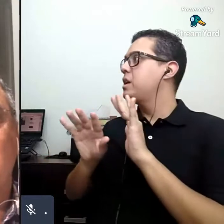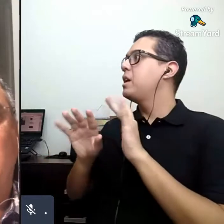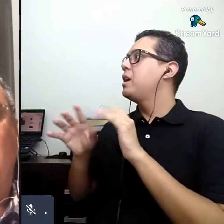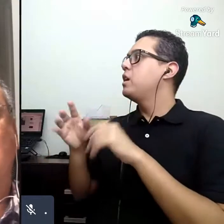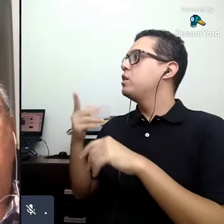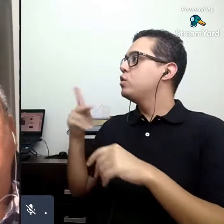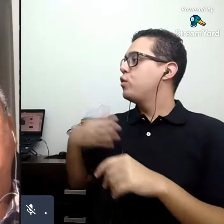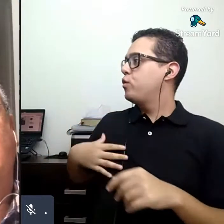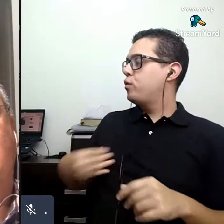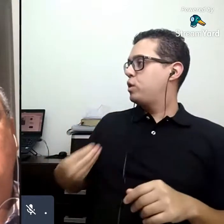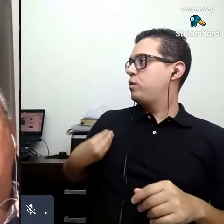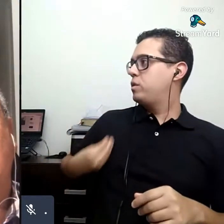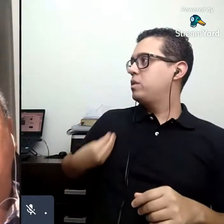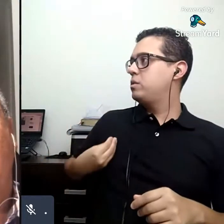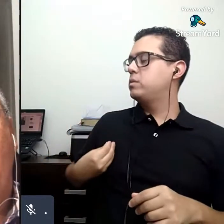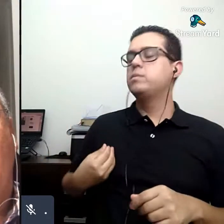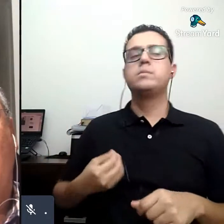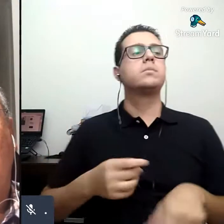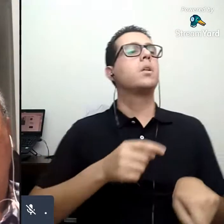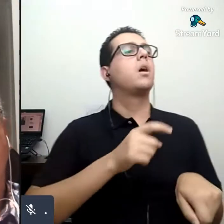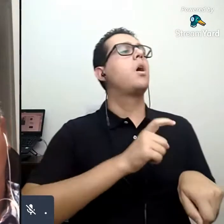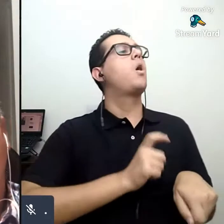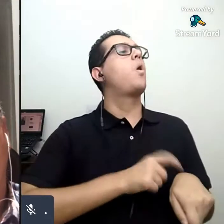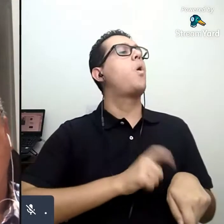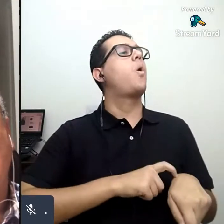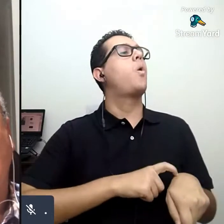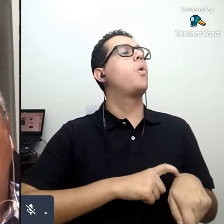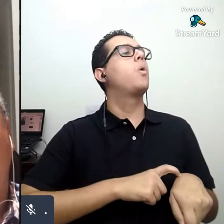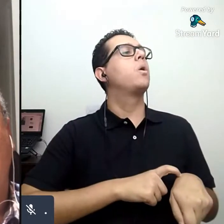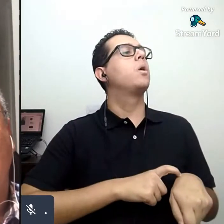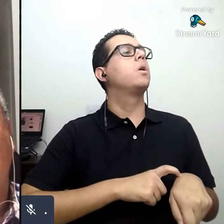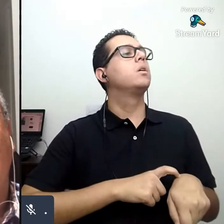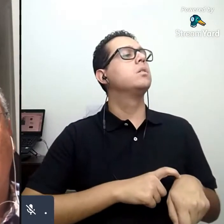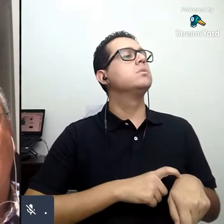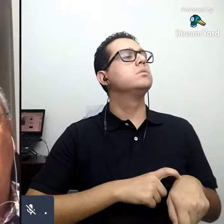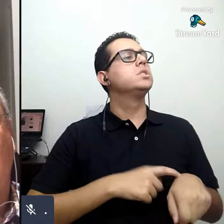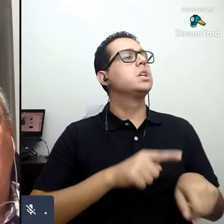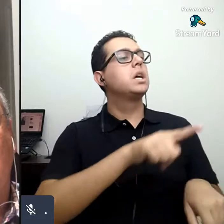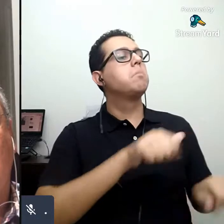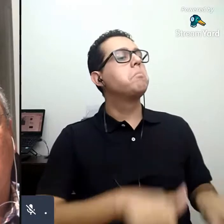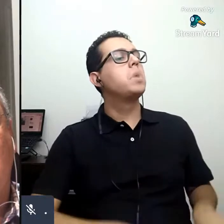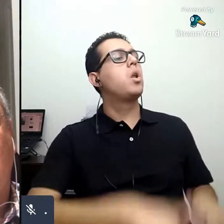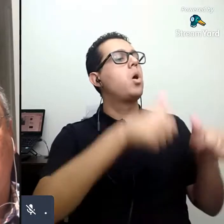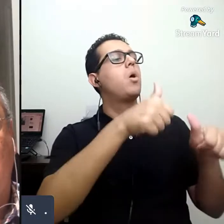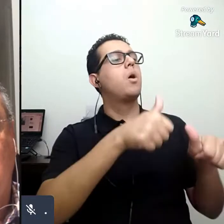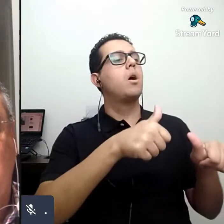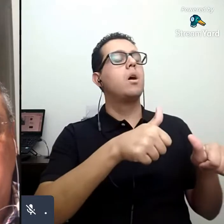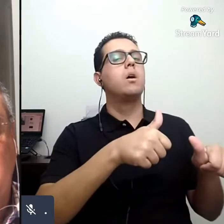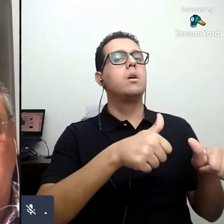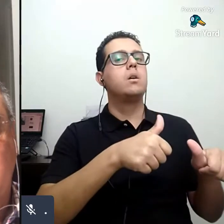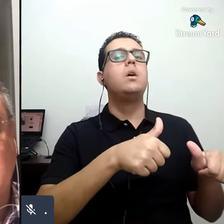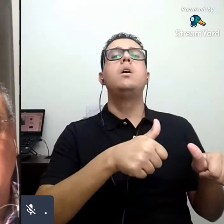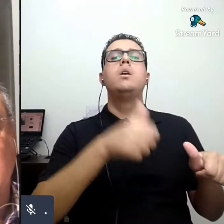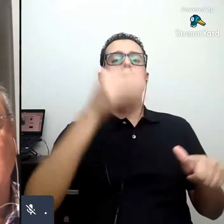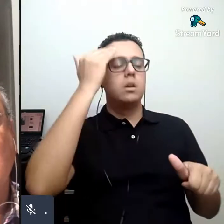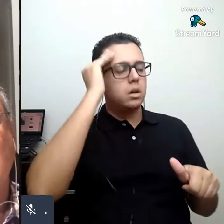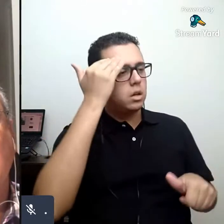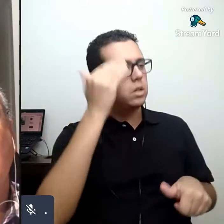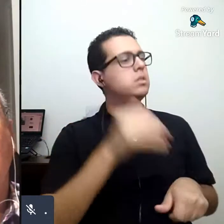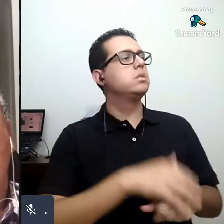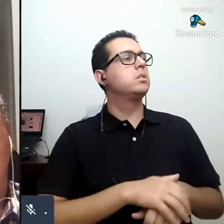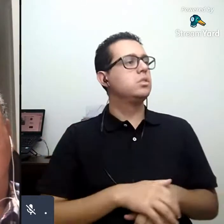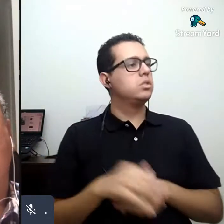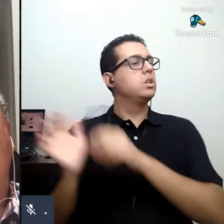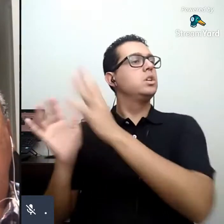ele foi curado, precisamente? E ele consegue constatar que, pela palavra de